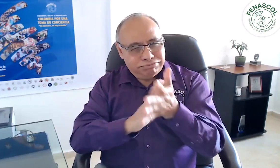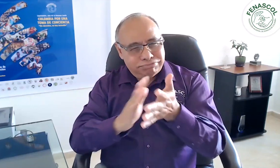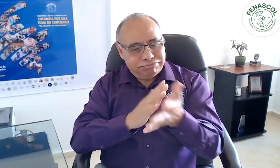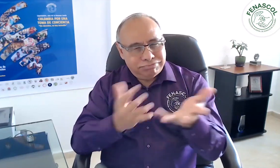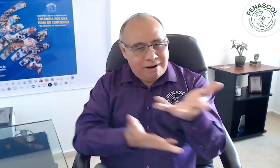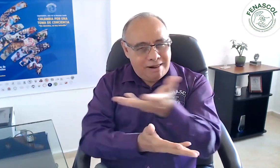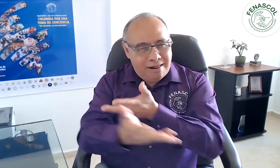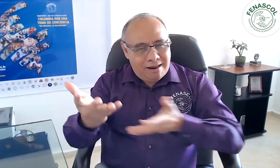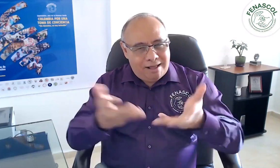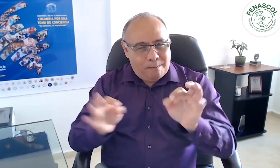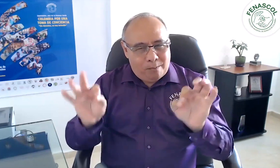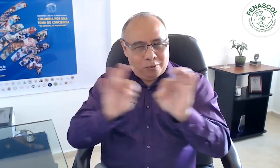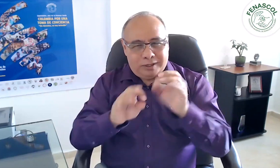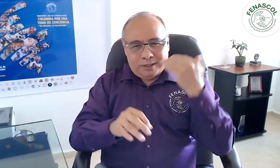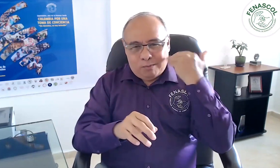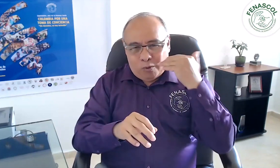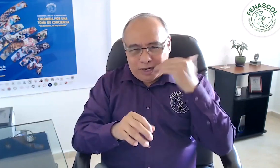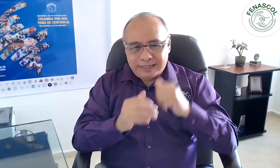Un espacio muy importante.